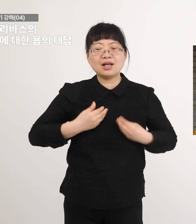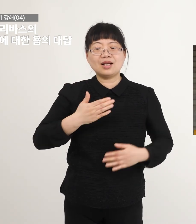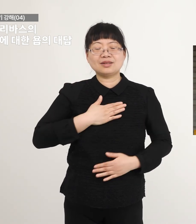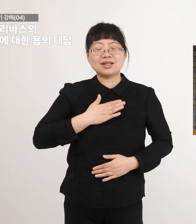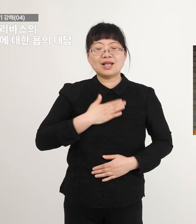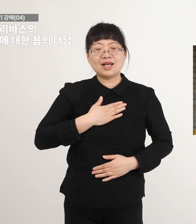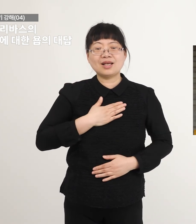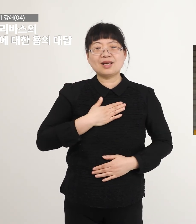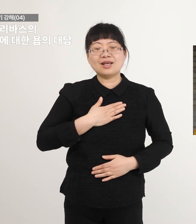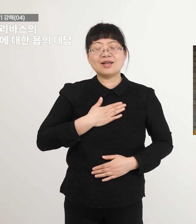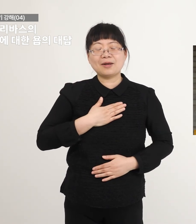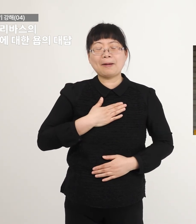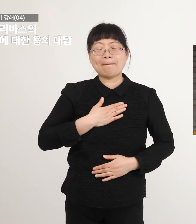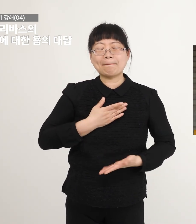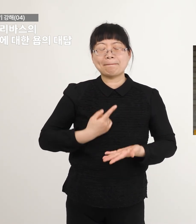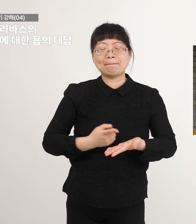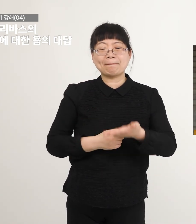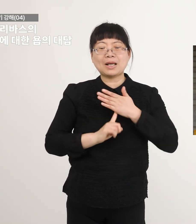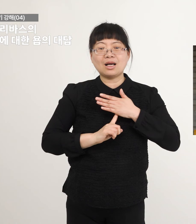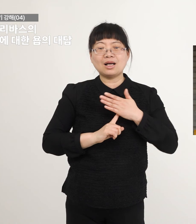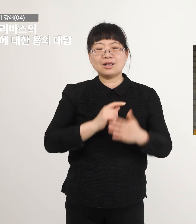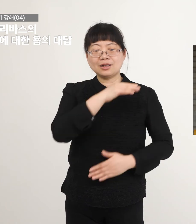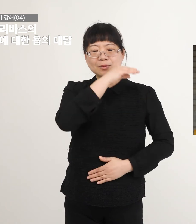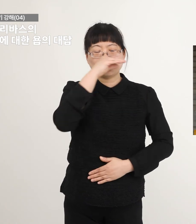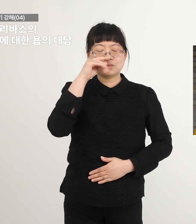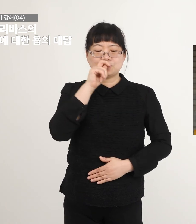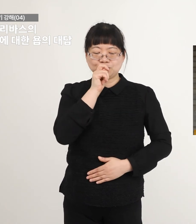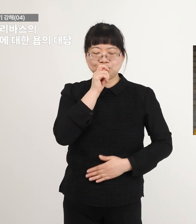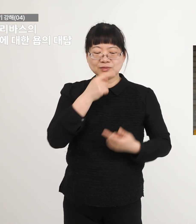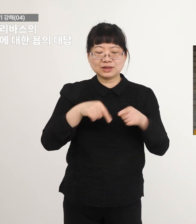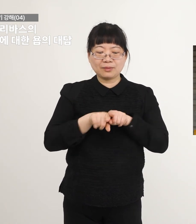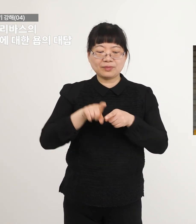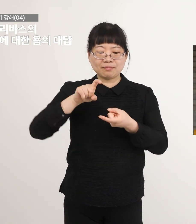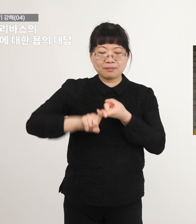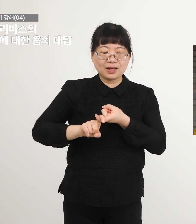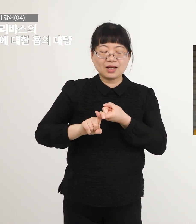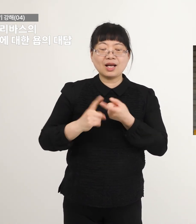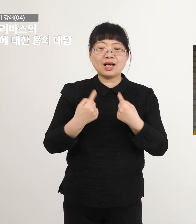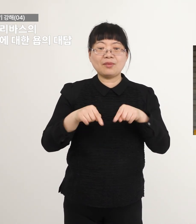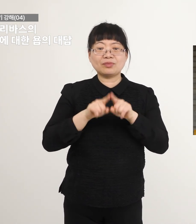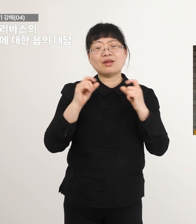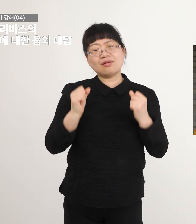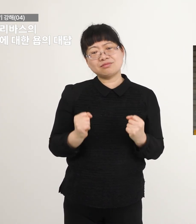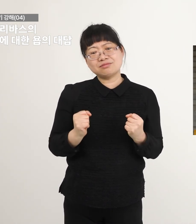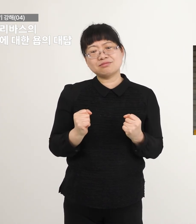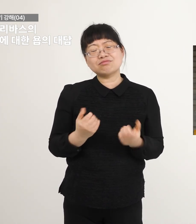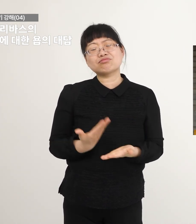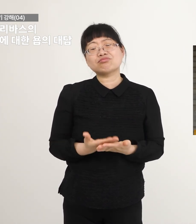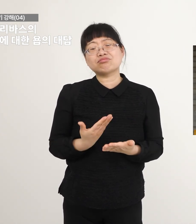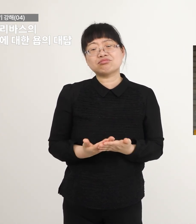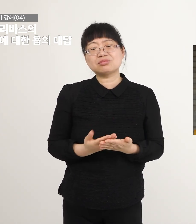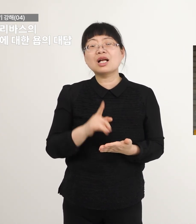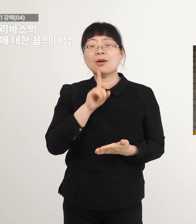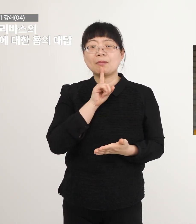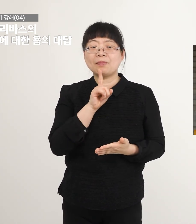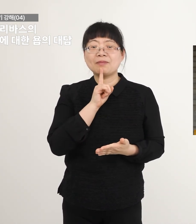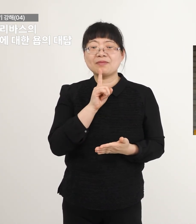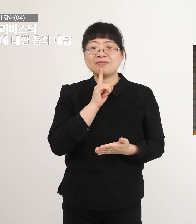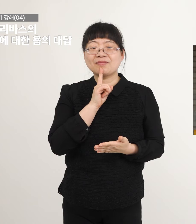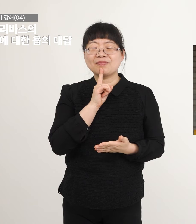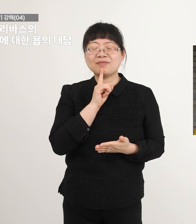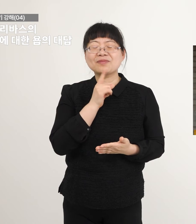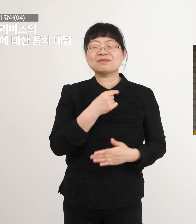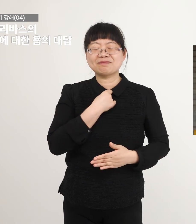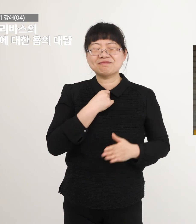좌절에 그냥 묵묵히 함께 편들어주고 함께 있어주면 안 되겠냐? 그 얘기를 정말